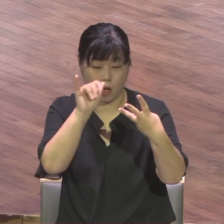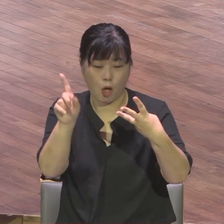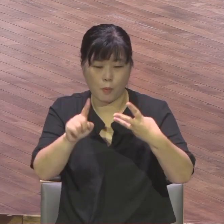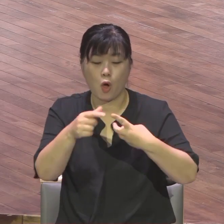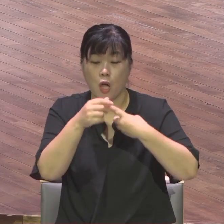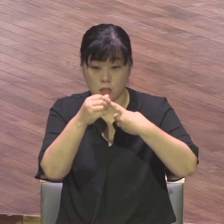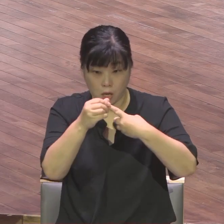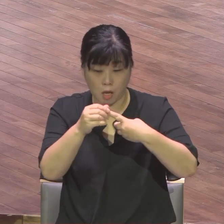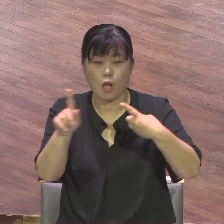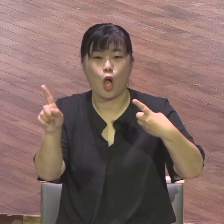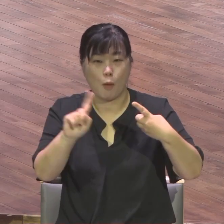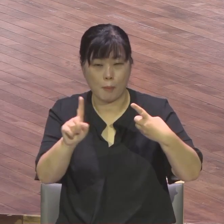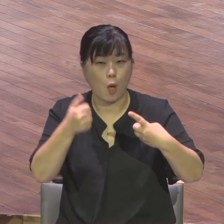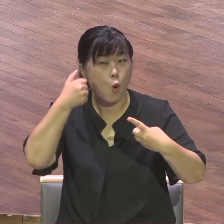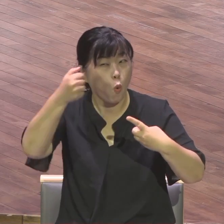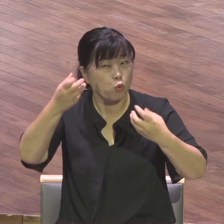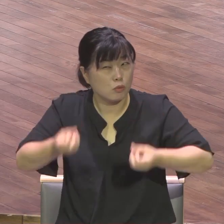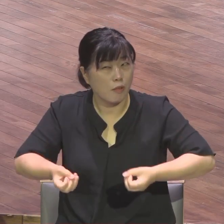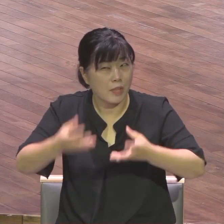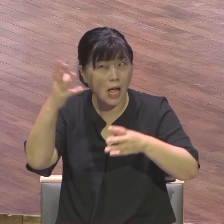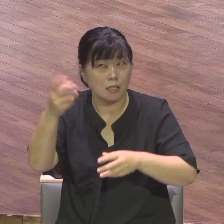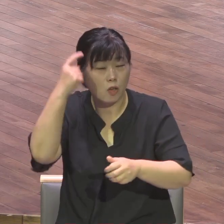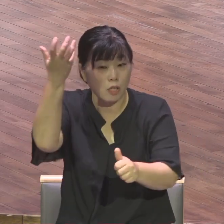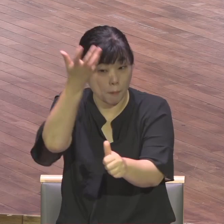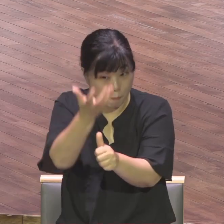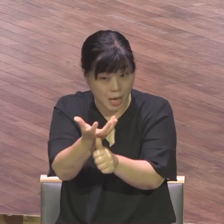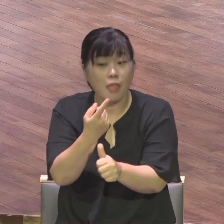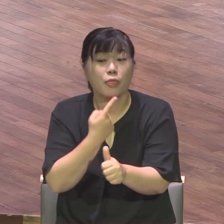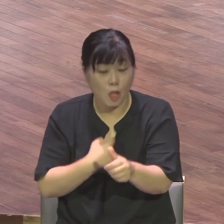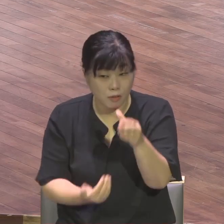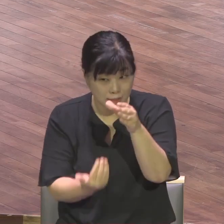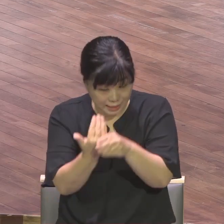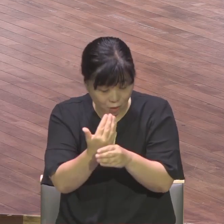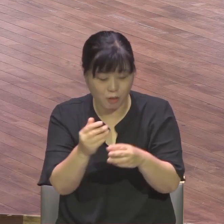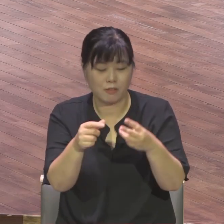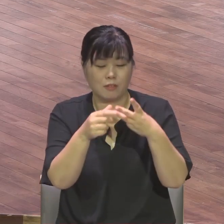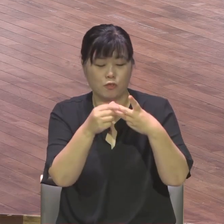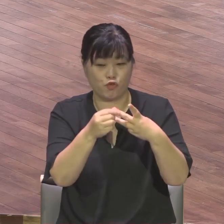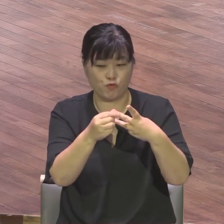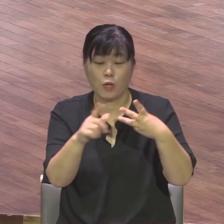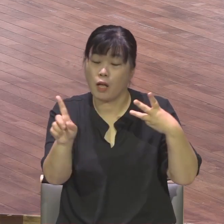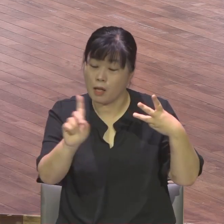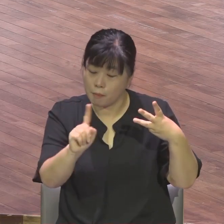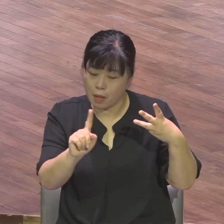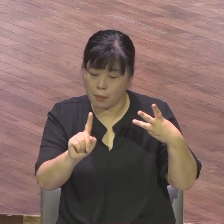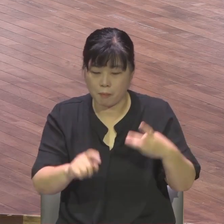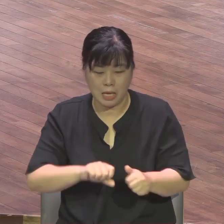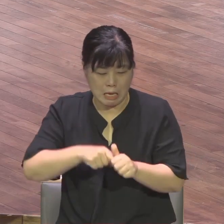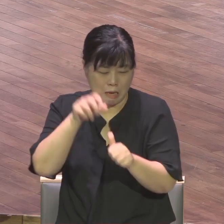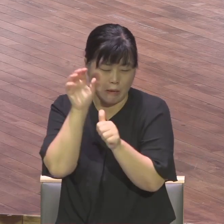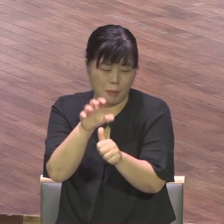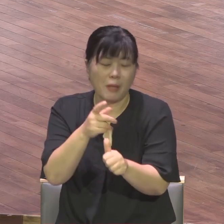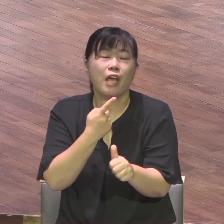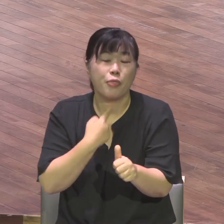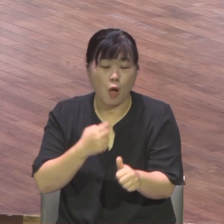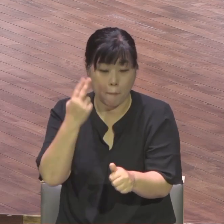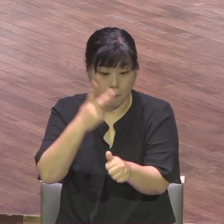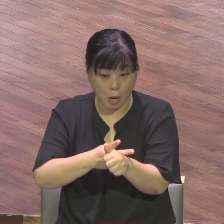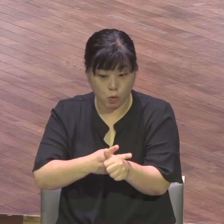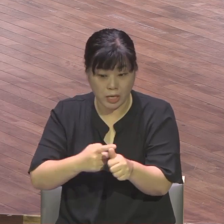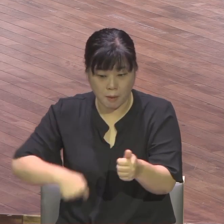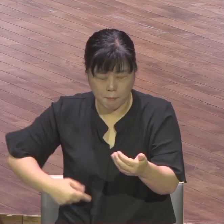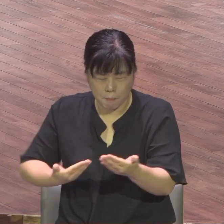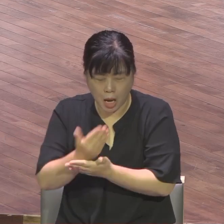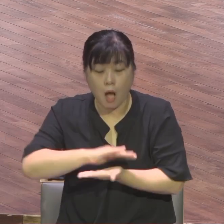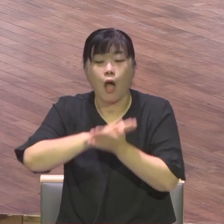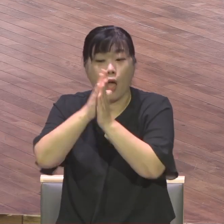마가다락방에 성령 강림한 사건, 둘째가 핍박자 사울이 꺾인 다메섹의 회심